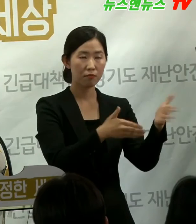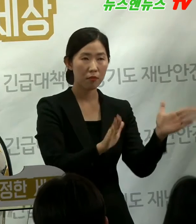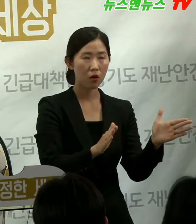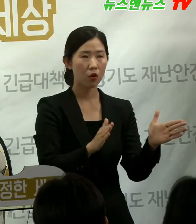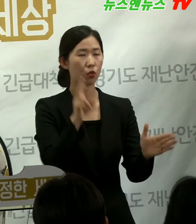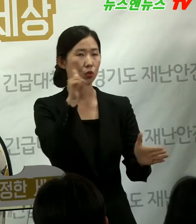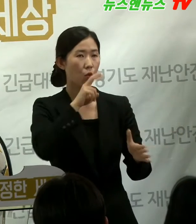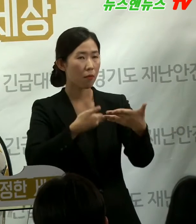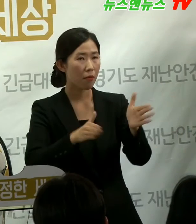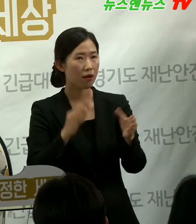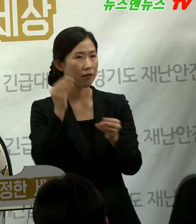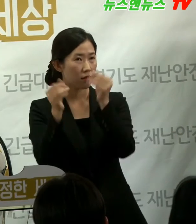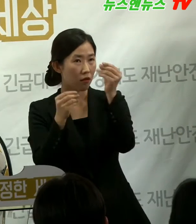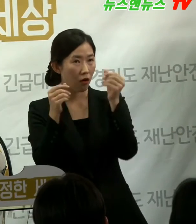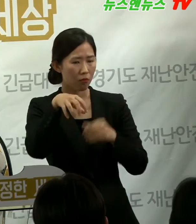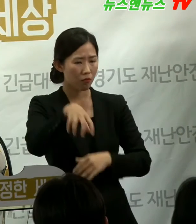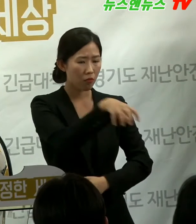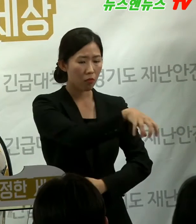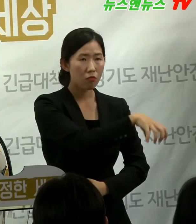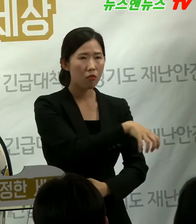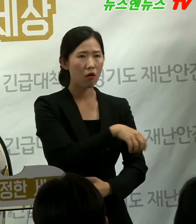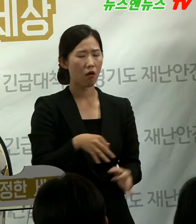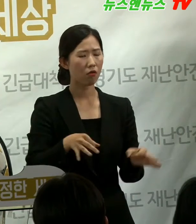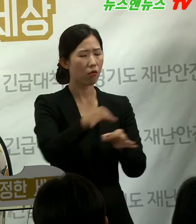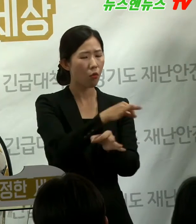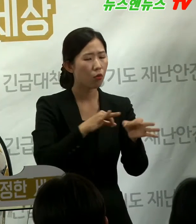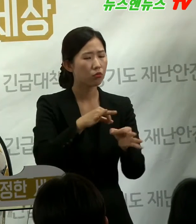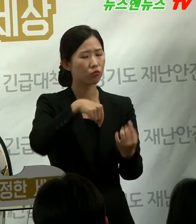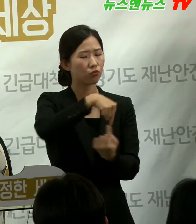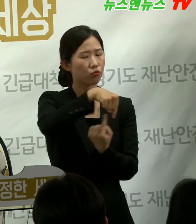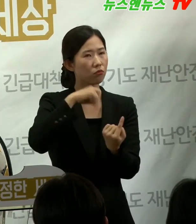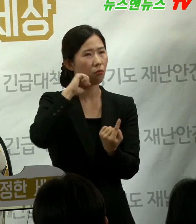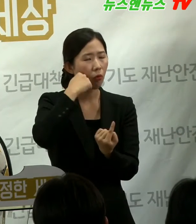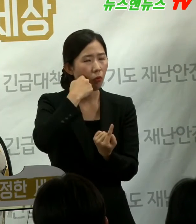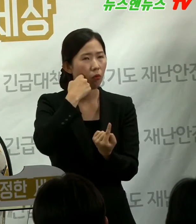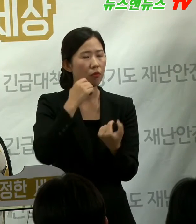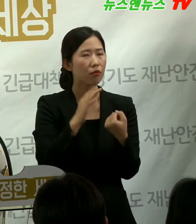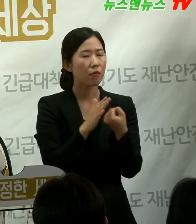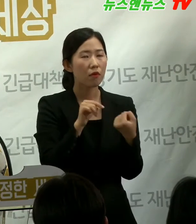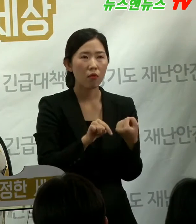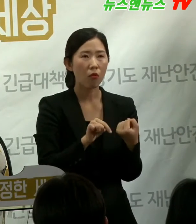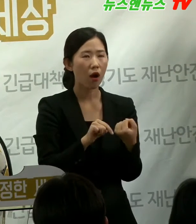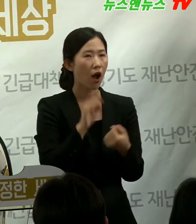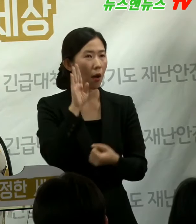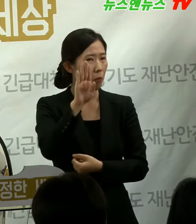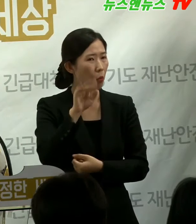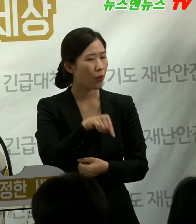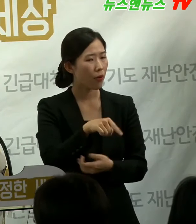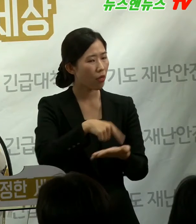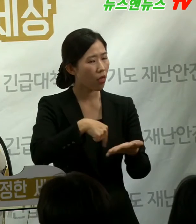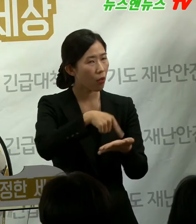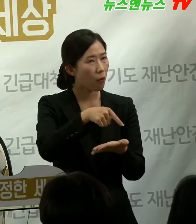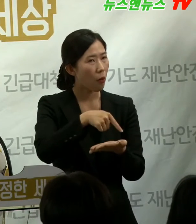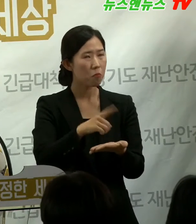업소에 경제적인 부담이 발생할 수도 있을 것 같은데 이에 대해 추가적인 대책이 있으신지 궁금합니다. 네, 그건